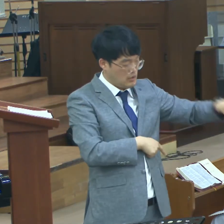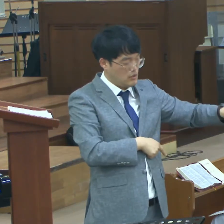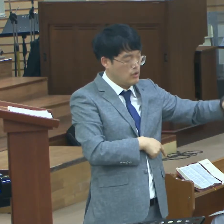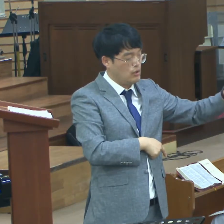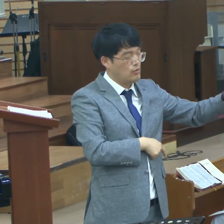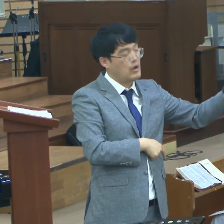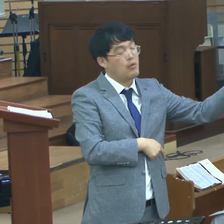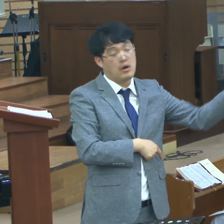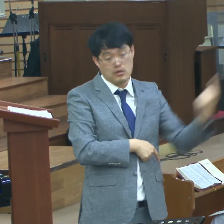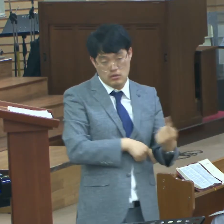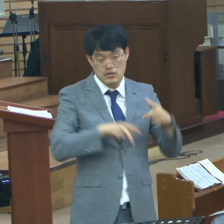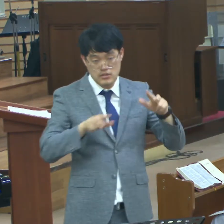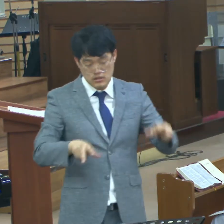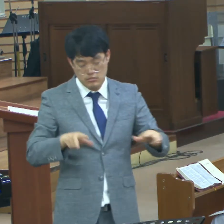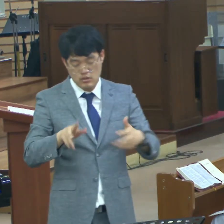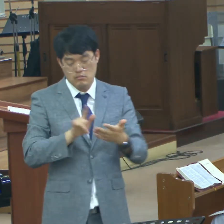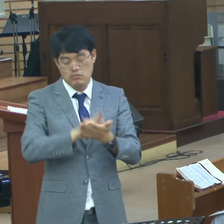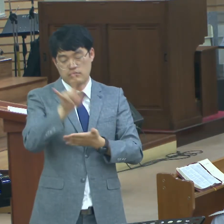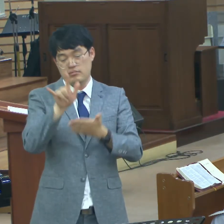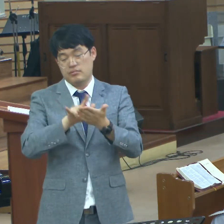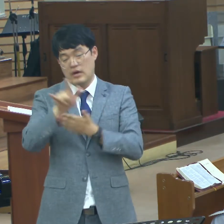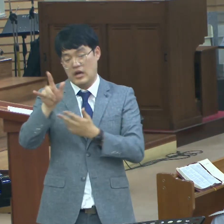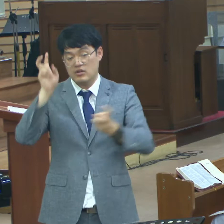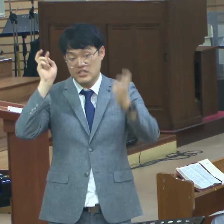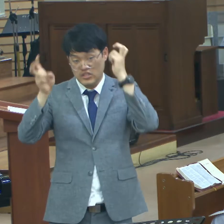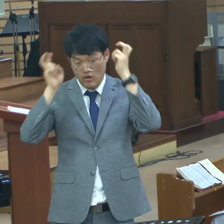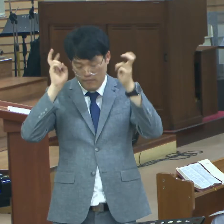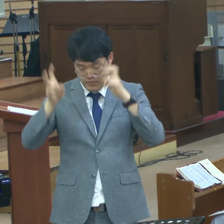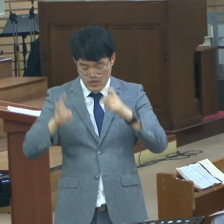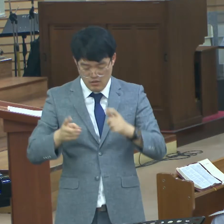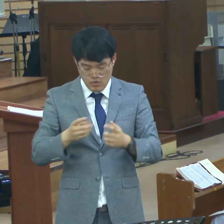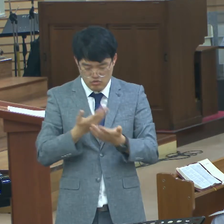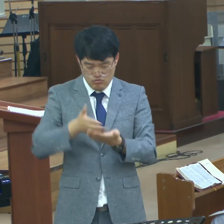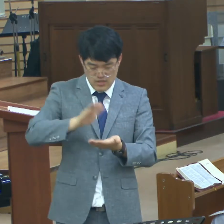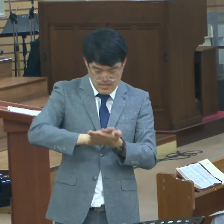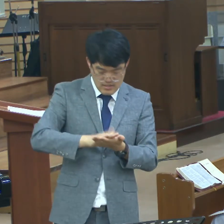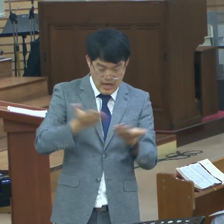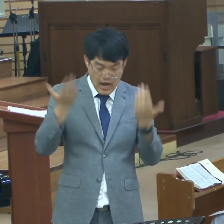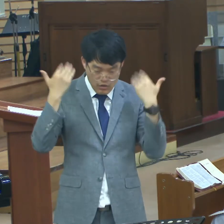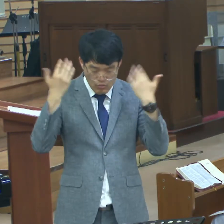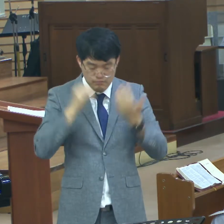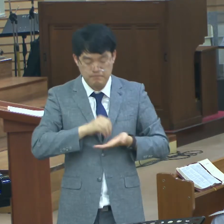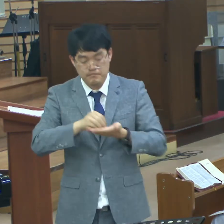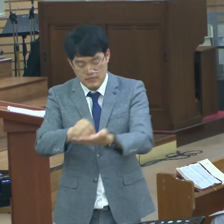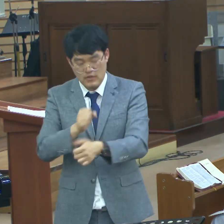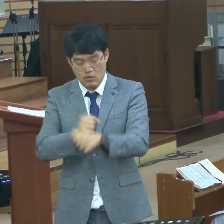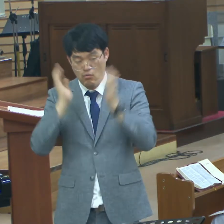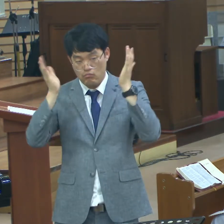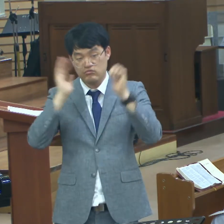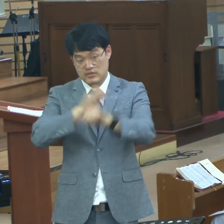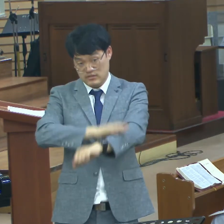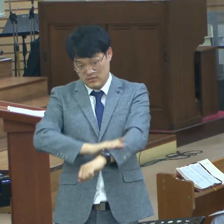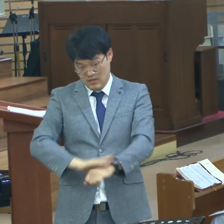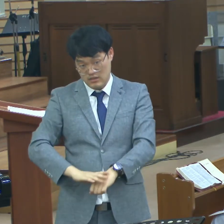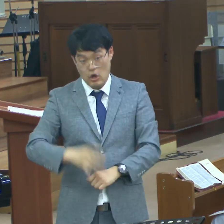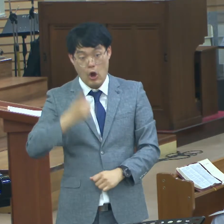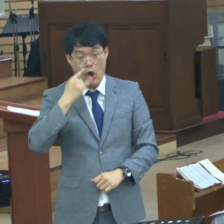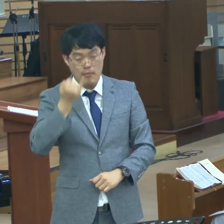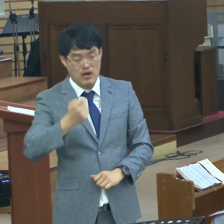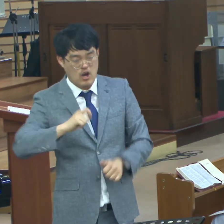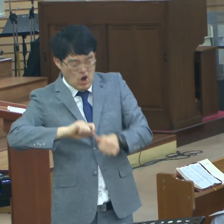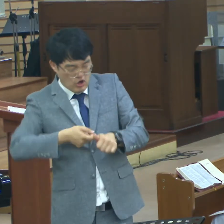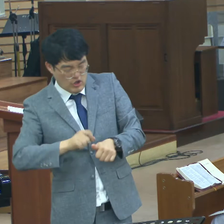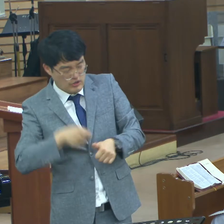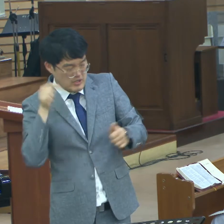돌아와서 항공정비 직업학교에 들어가서 열심히 공부를 하고 공부도 잘하고 또 엄마가 강요하지